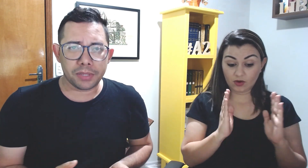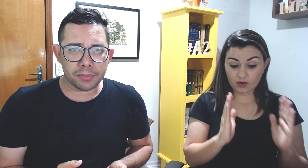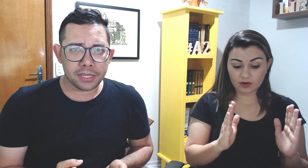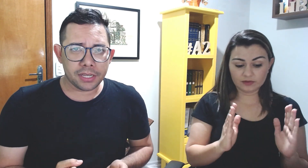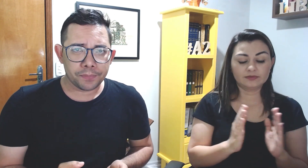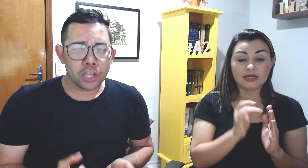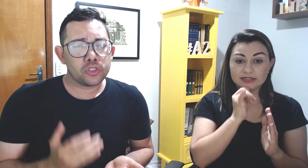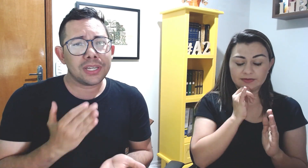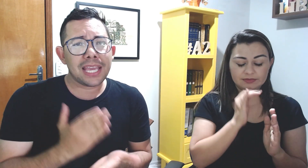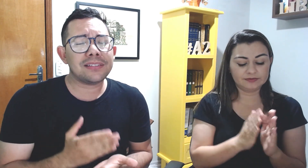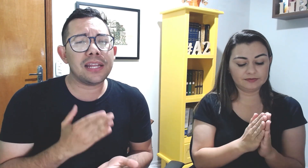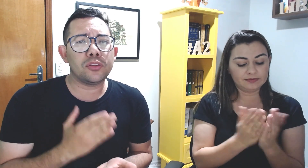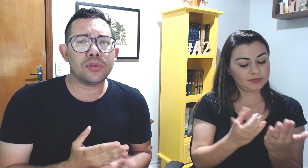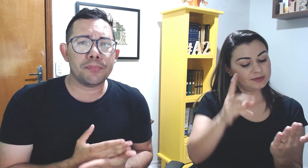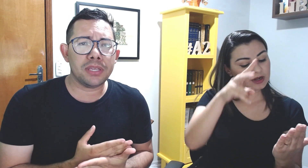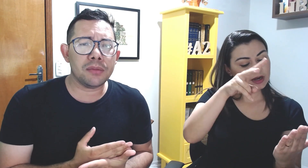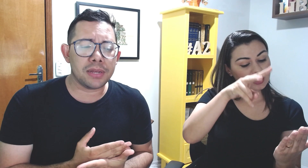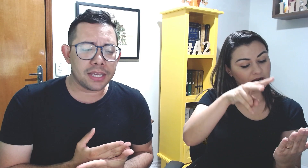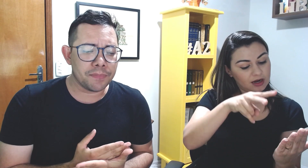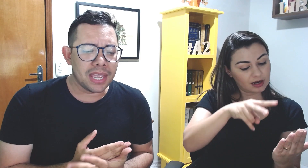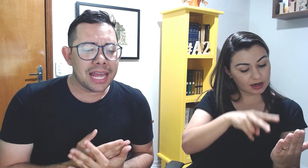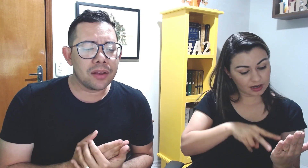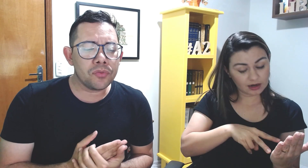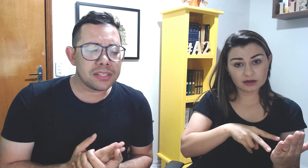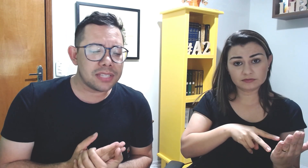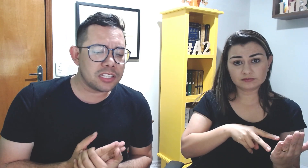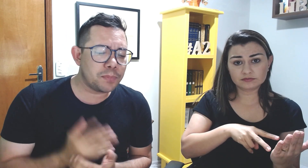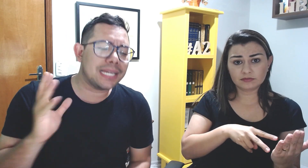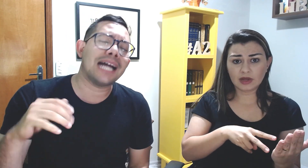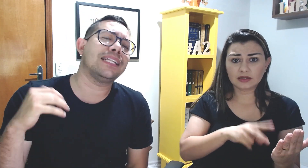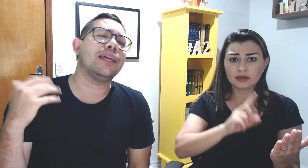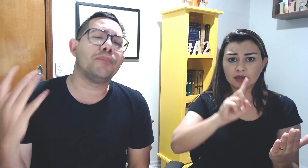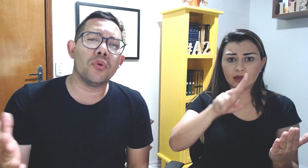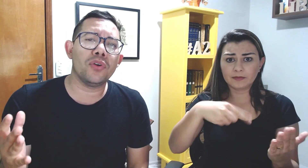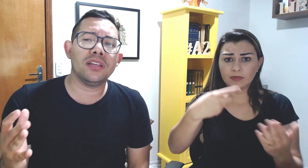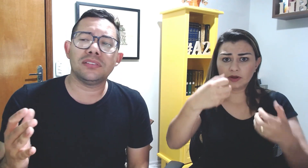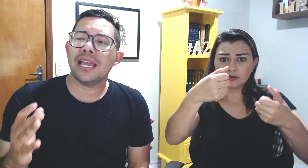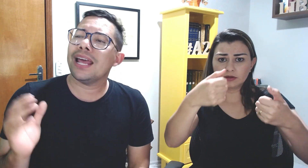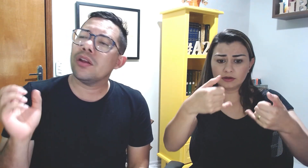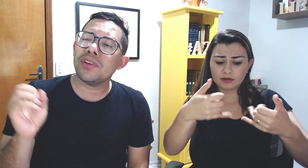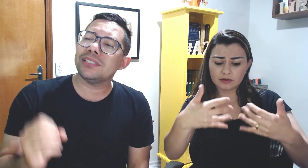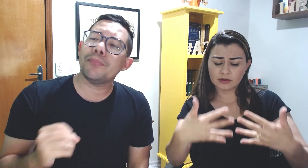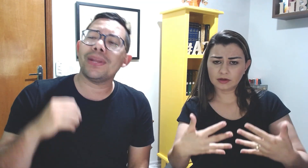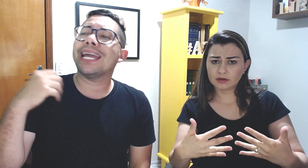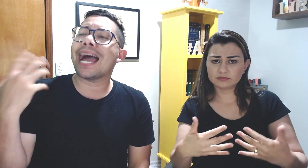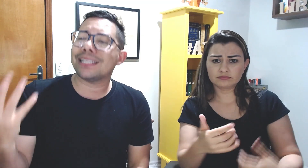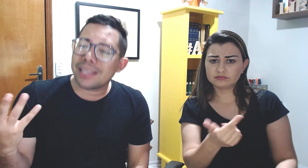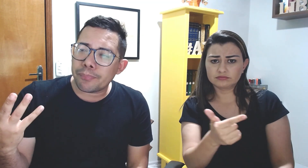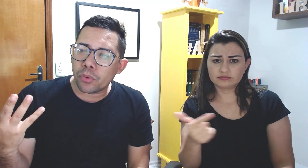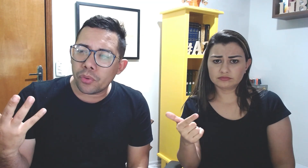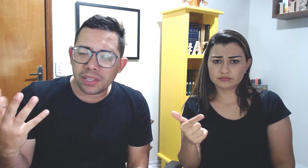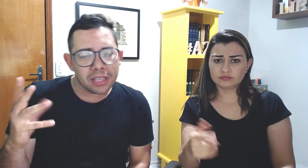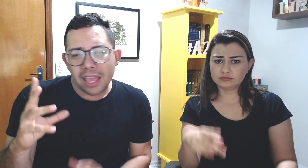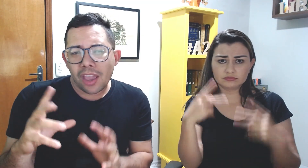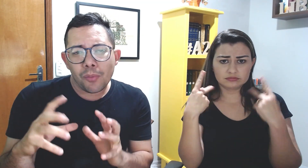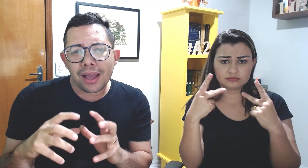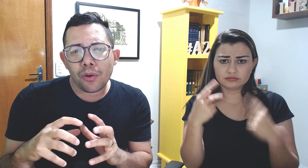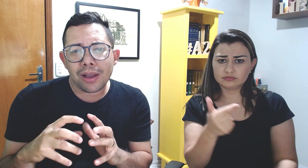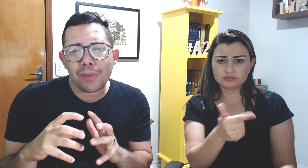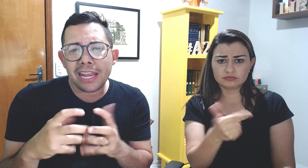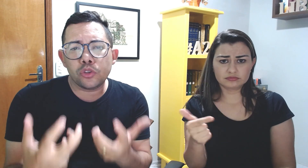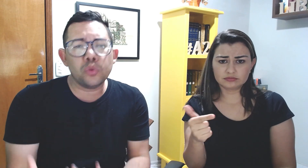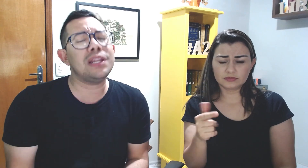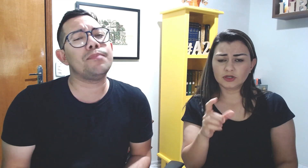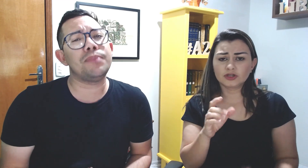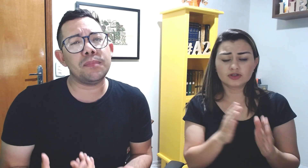leitura bíblica, só que essa leitura bíblica, ela não vai ser explicada depois, ela não vai ser pregada depois. É